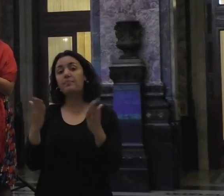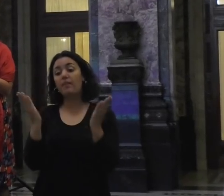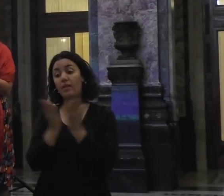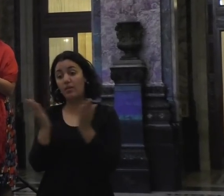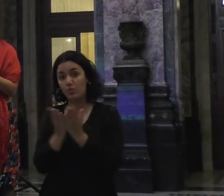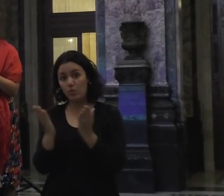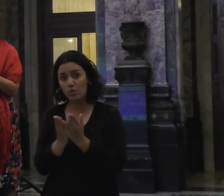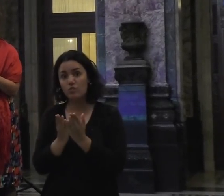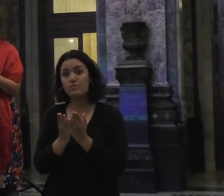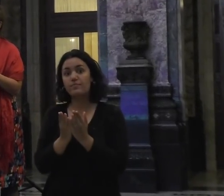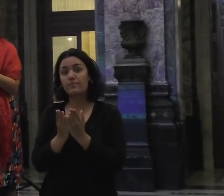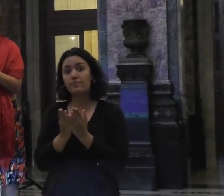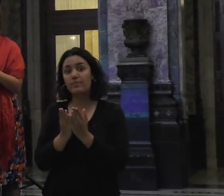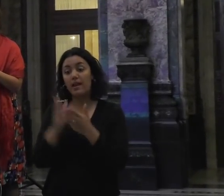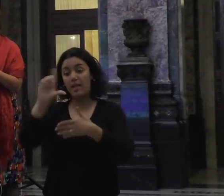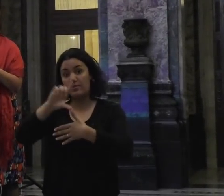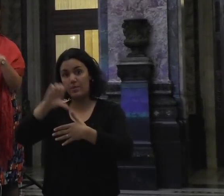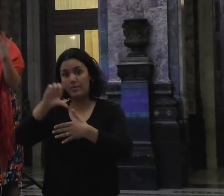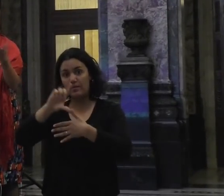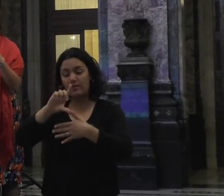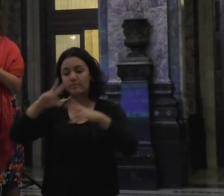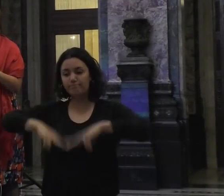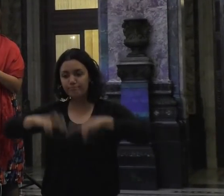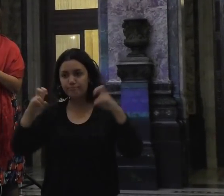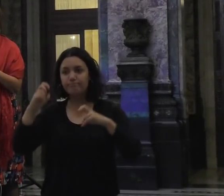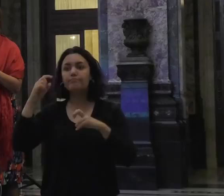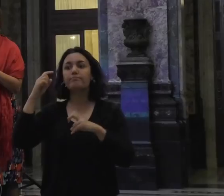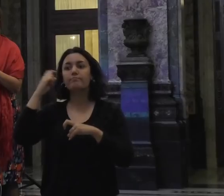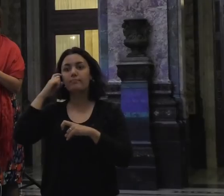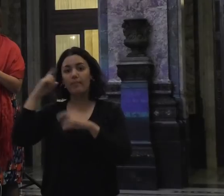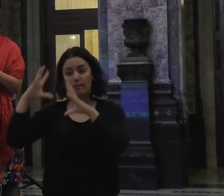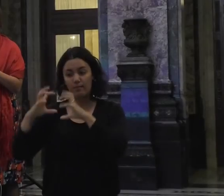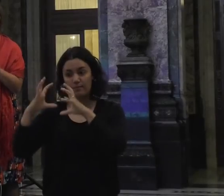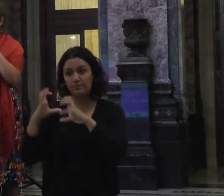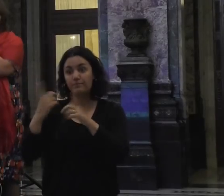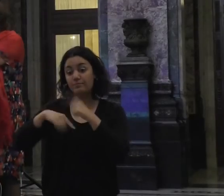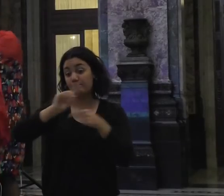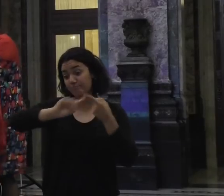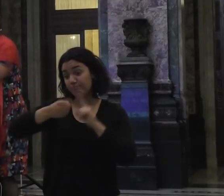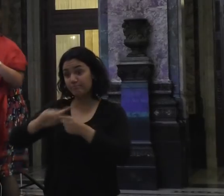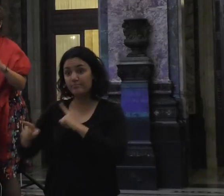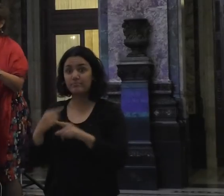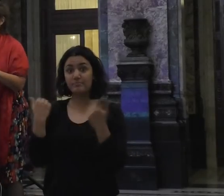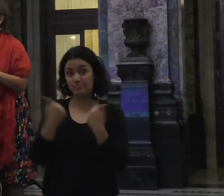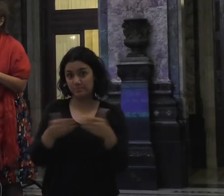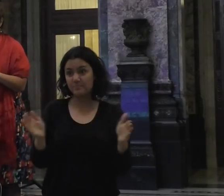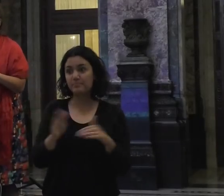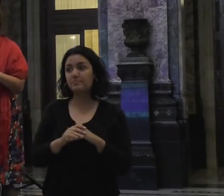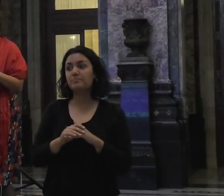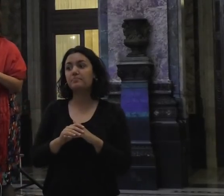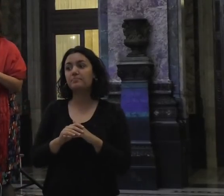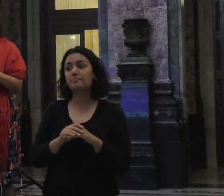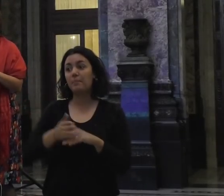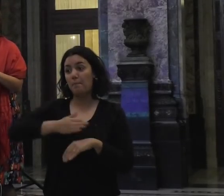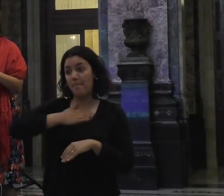Neurociencia Cognitiva y Educación, y desde entonces hemos entablado lazos de investigación y de amistad. Perdón, siempre es un